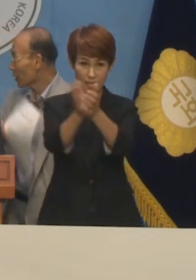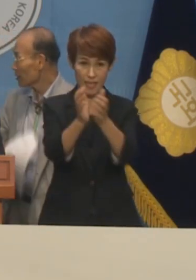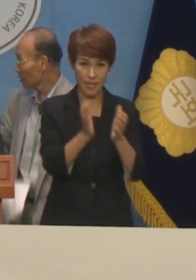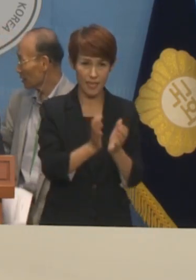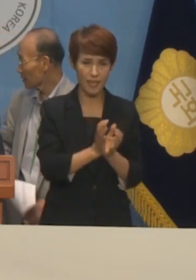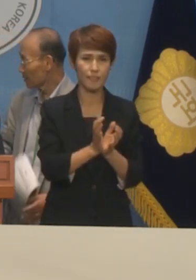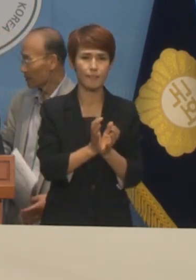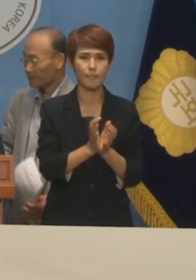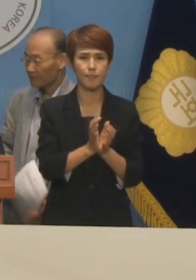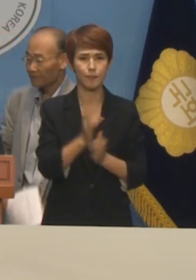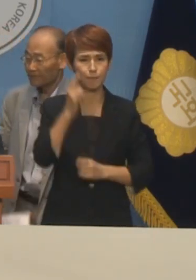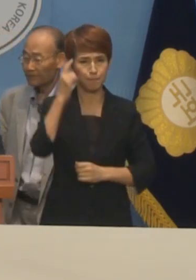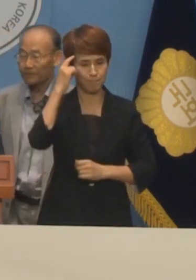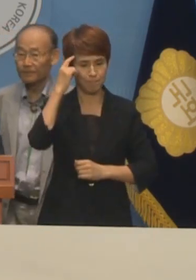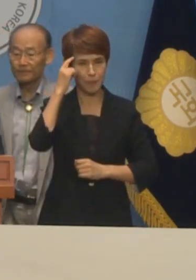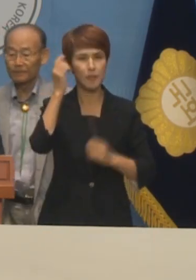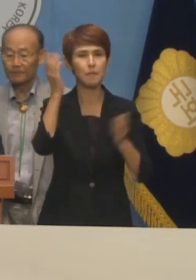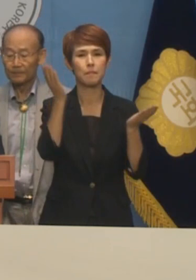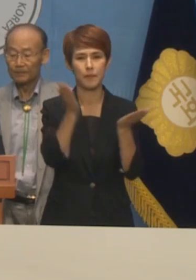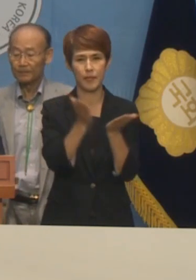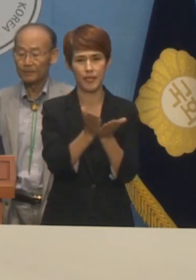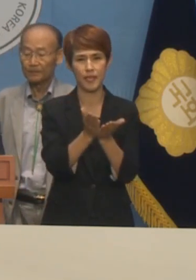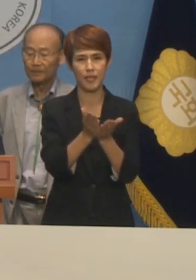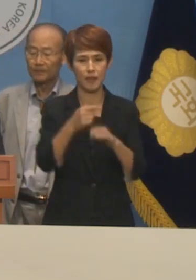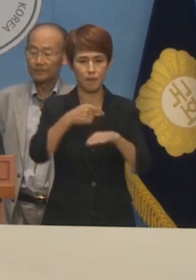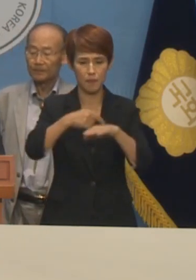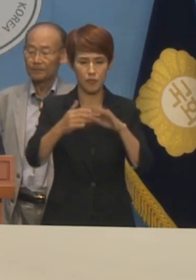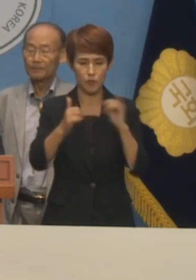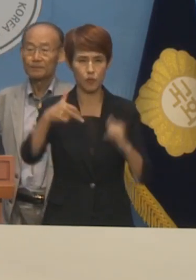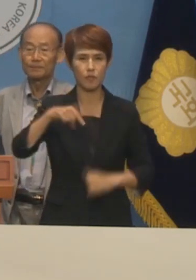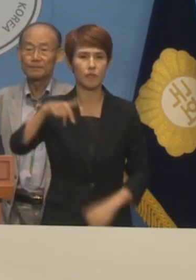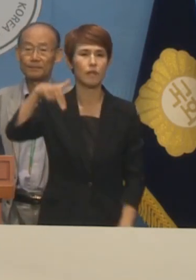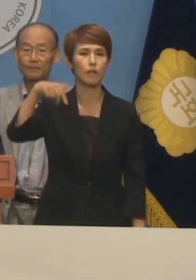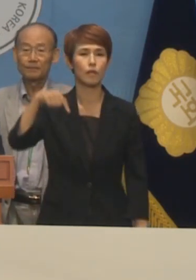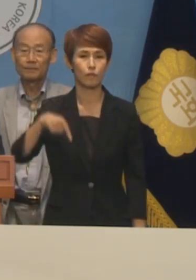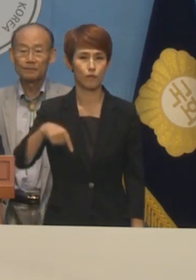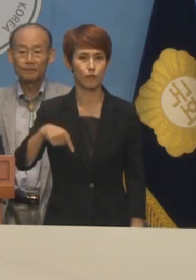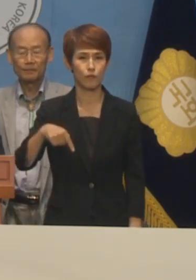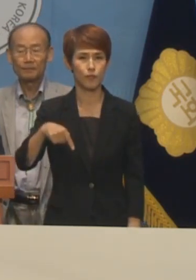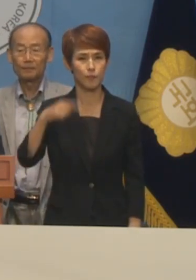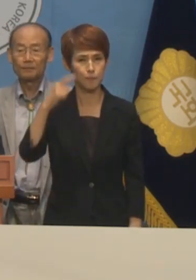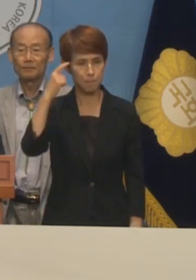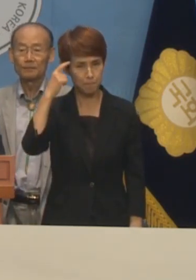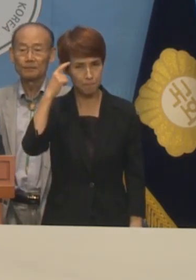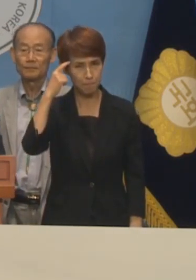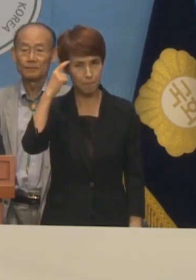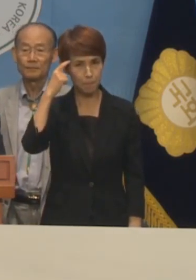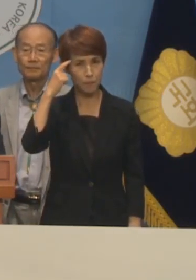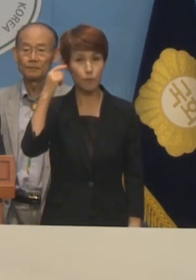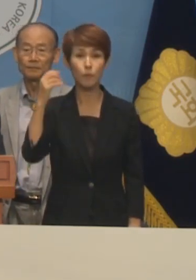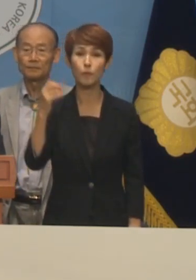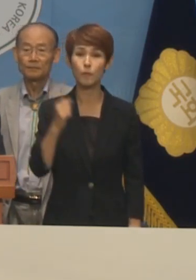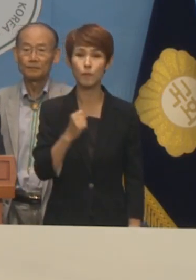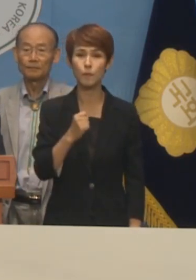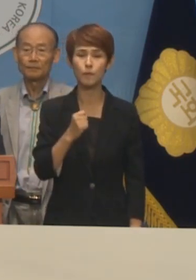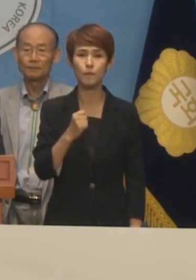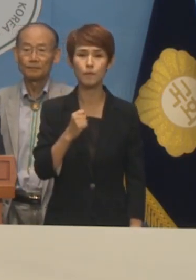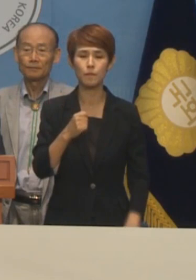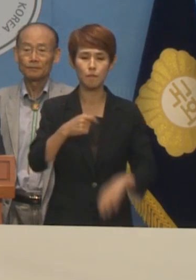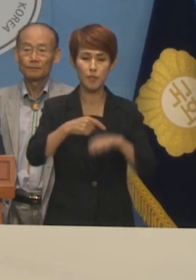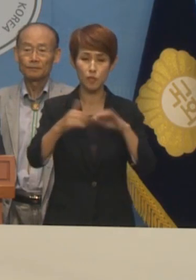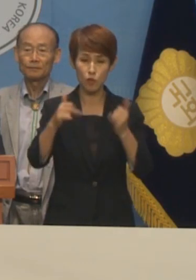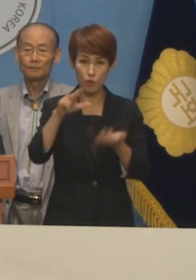선언의 정신에 맞게 민족 자주, 민족 자결의 관점에 입각해서 민족